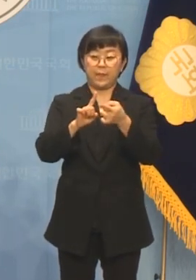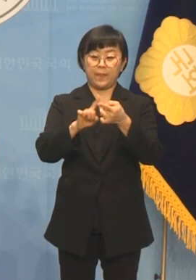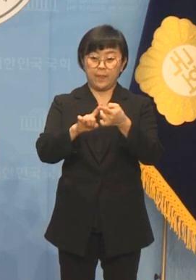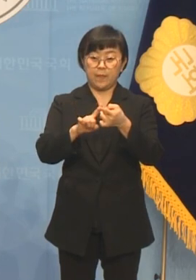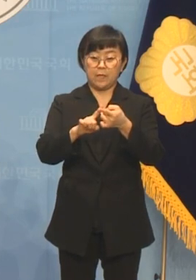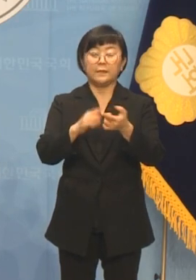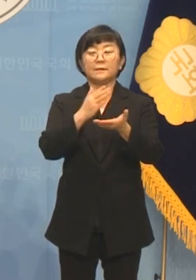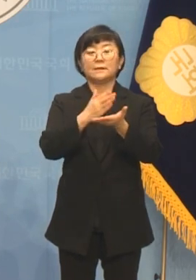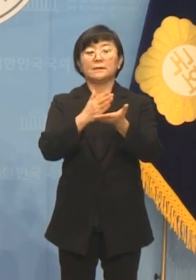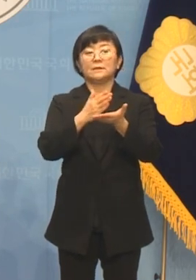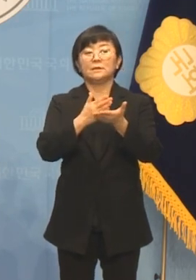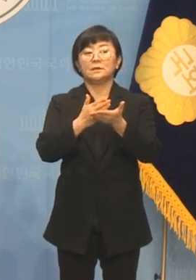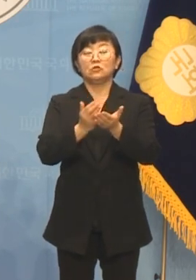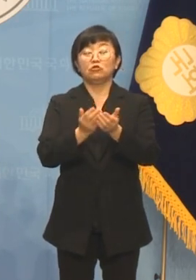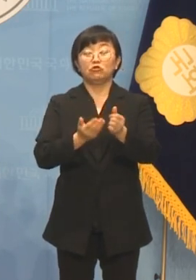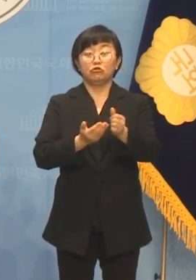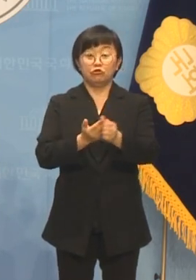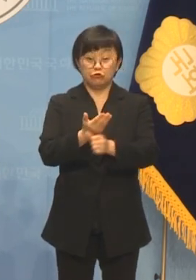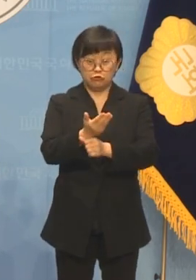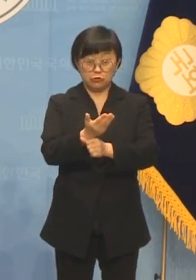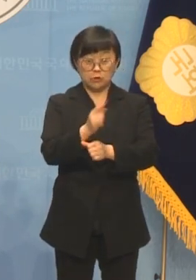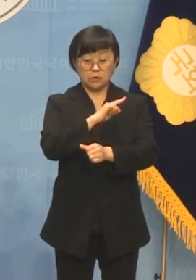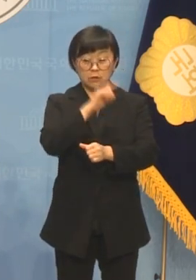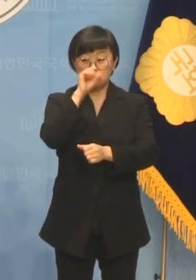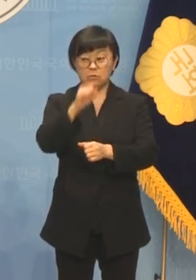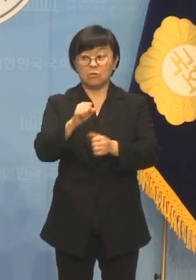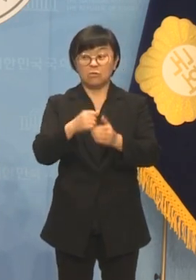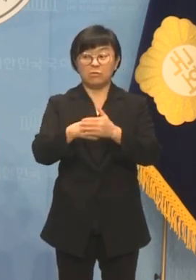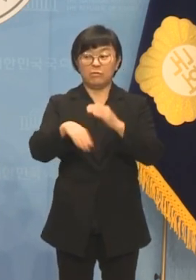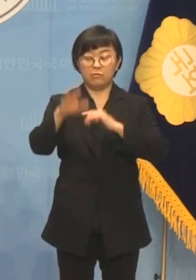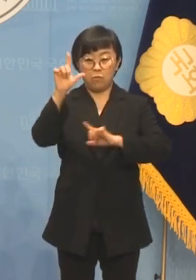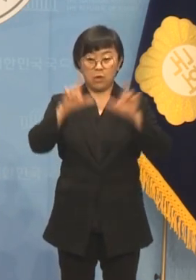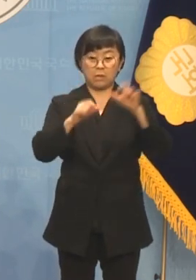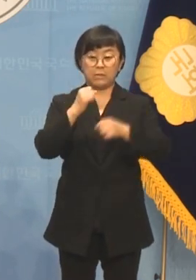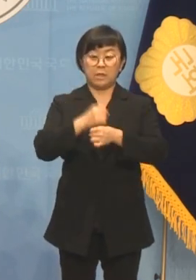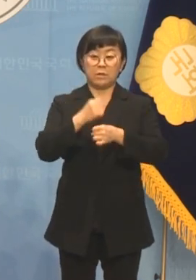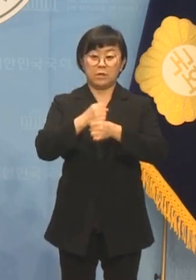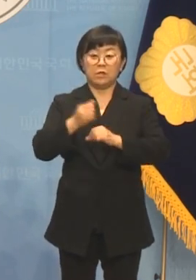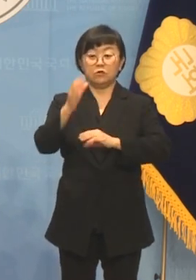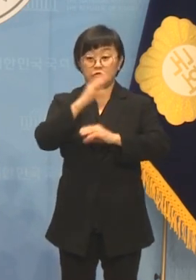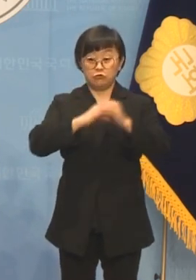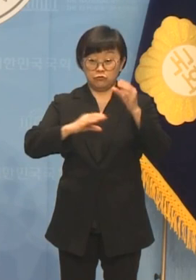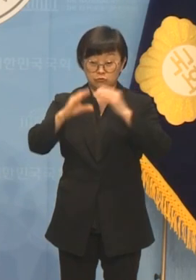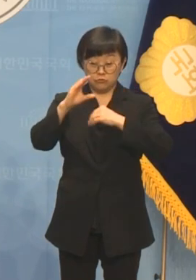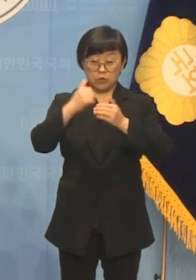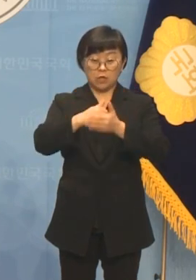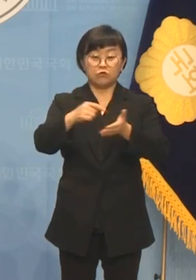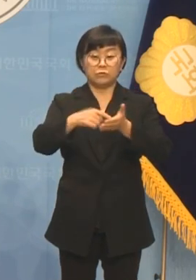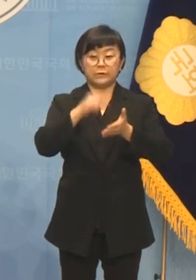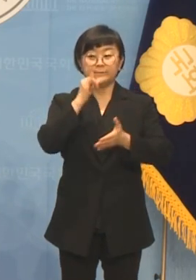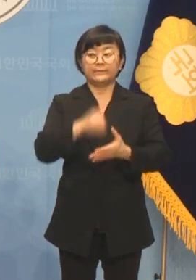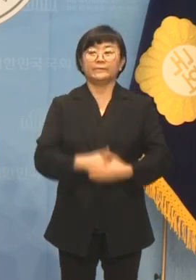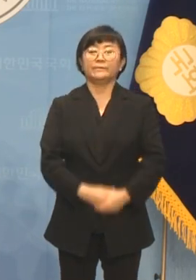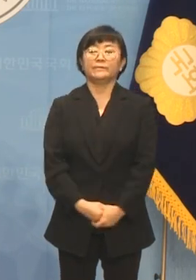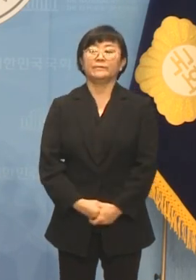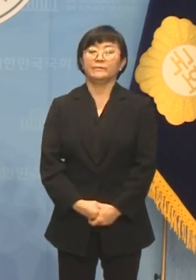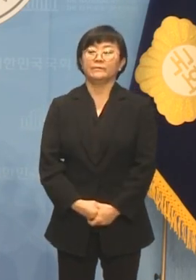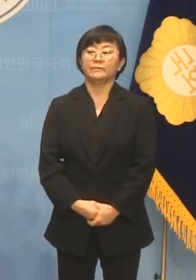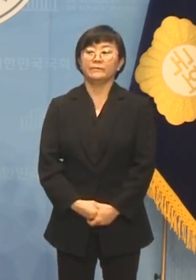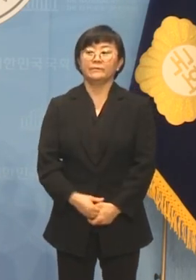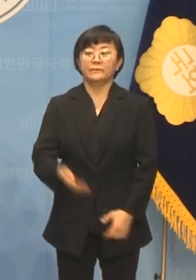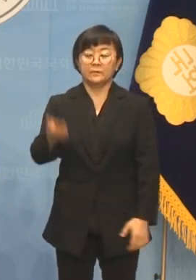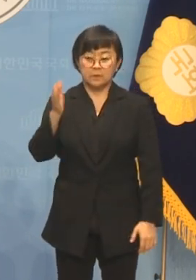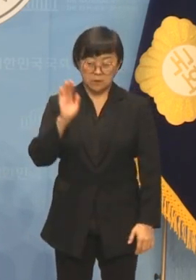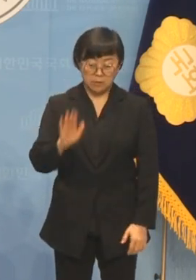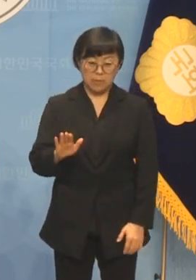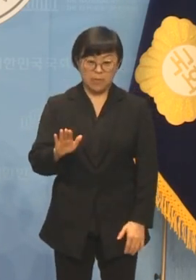등 다양한 분야에서 수출 최적화 모델을 개발하며 추가 수주를 지금 노리고 있습니다.